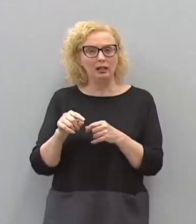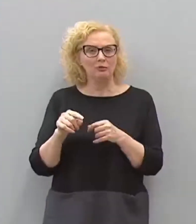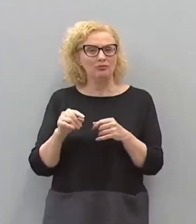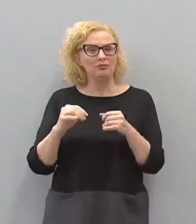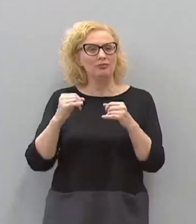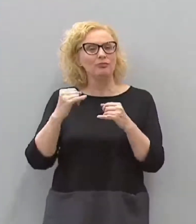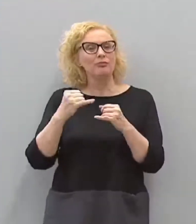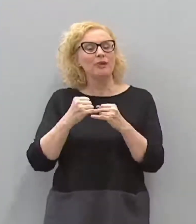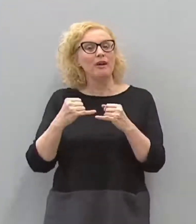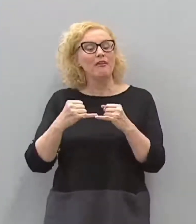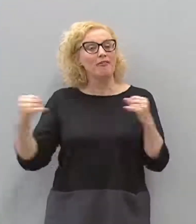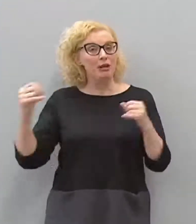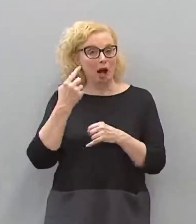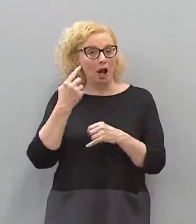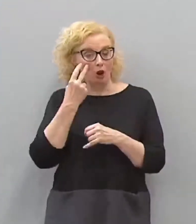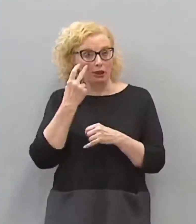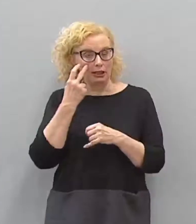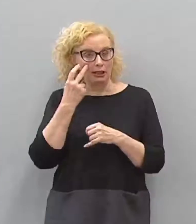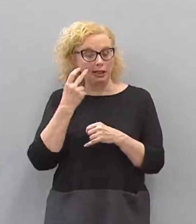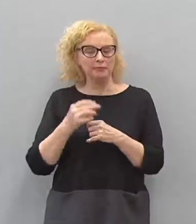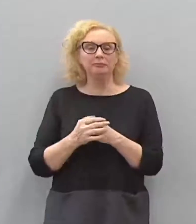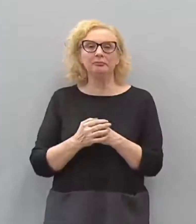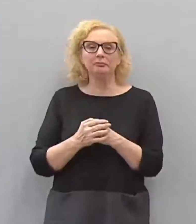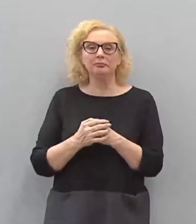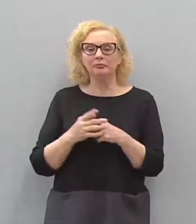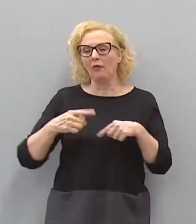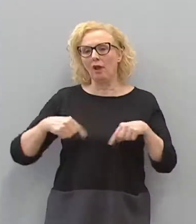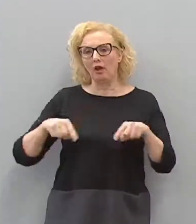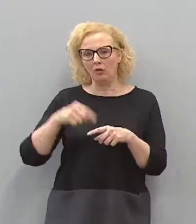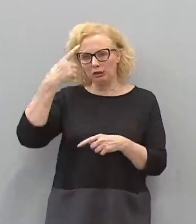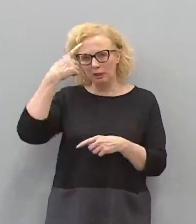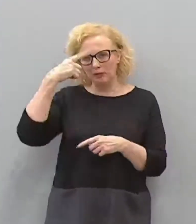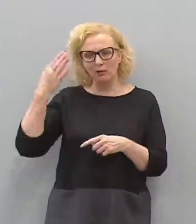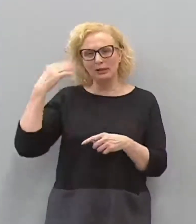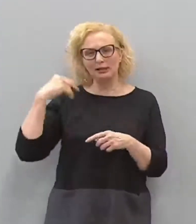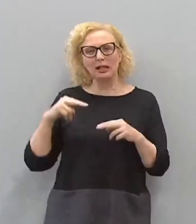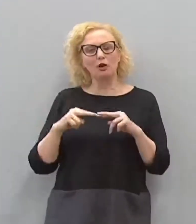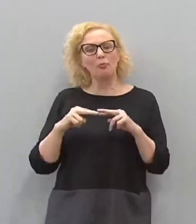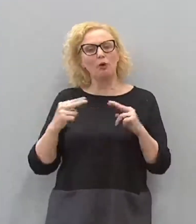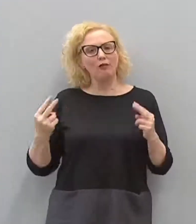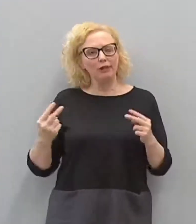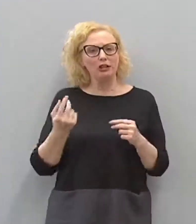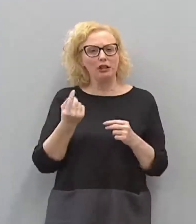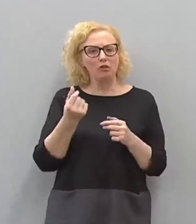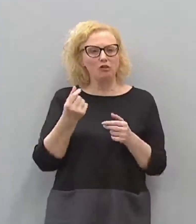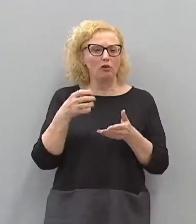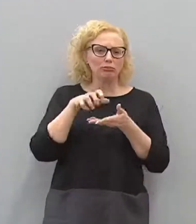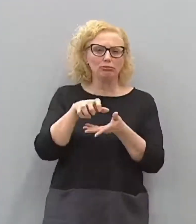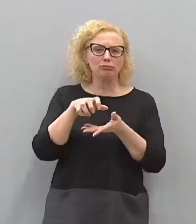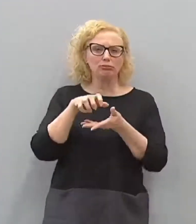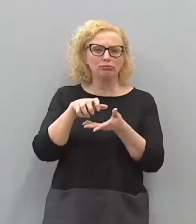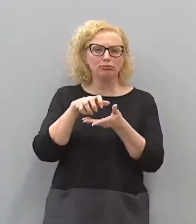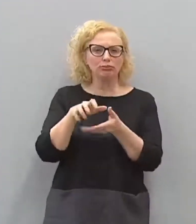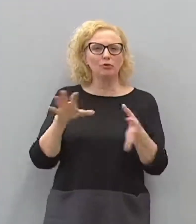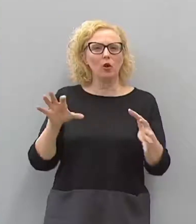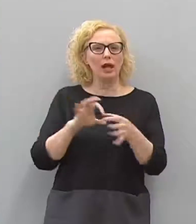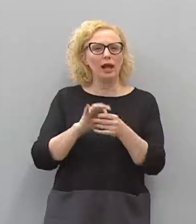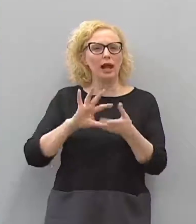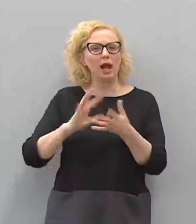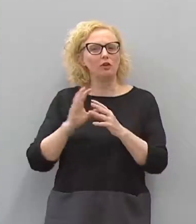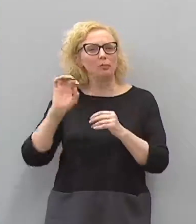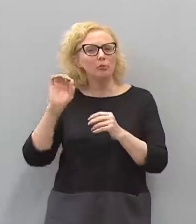ottica noi sappiamo che in passato la provincia aveva investito molte risorse sull'ammodernamento del